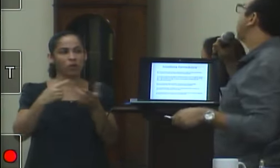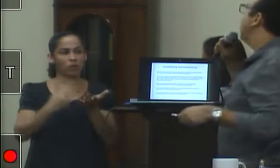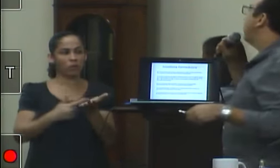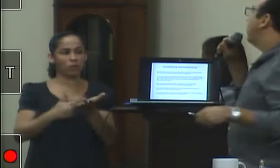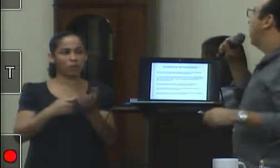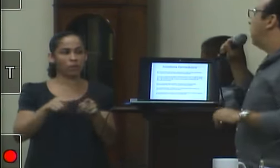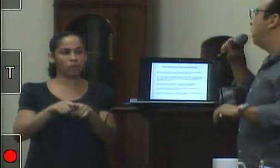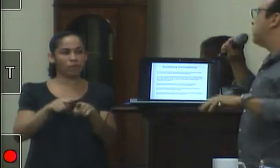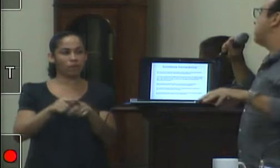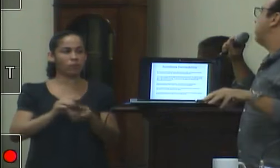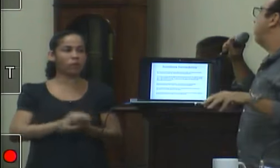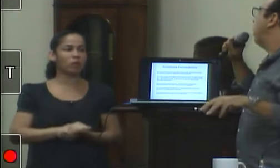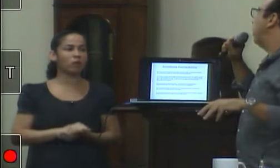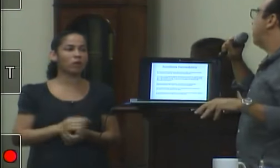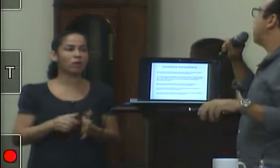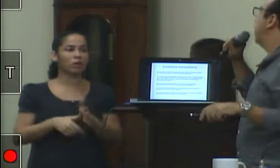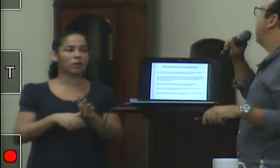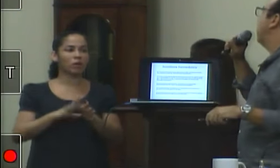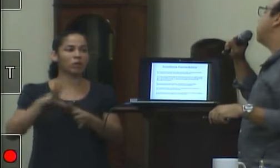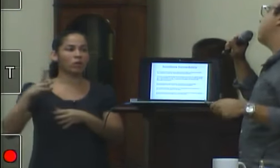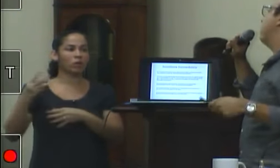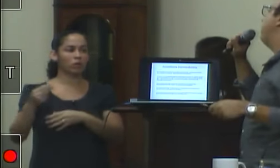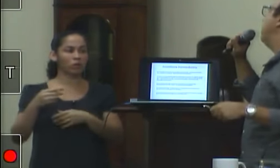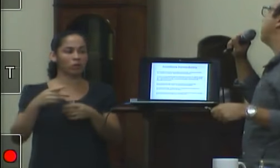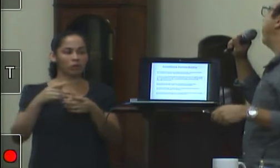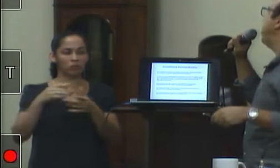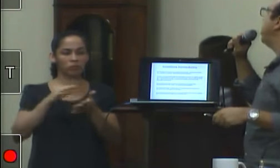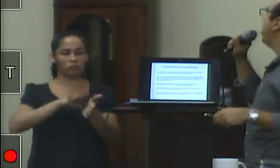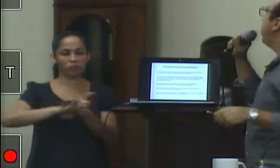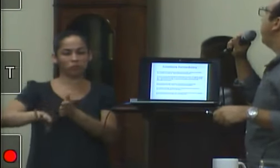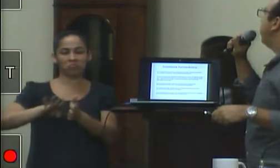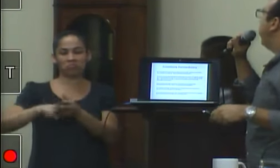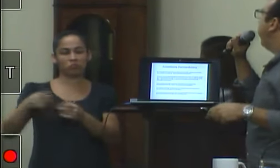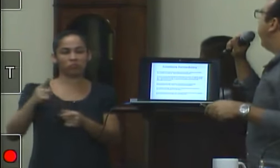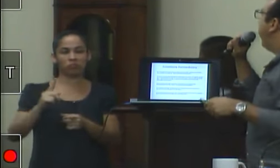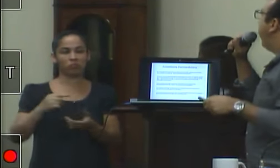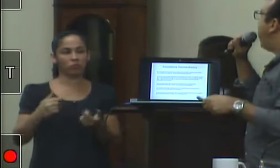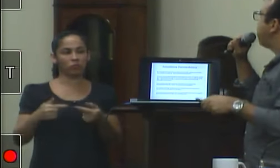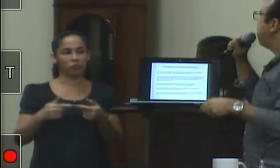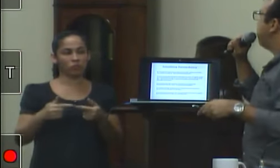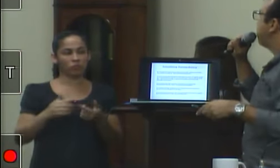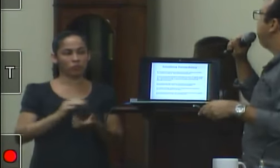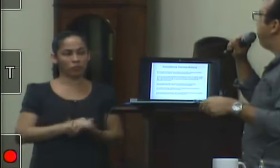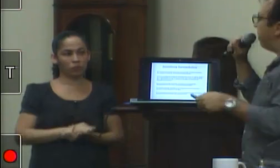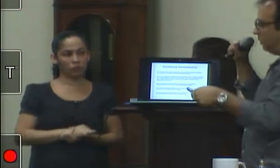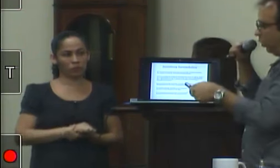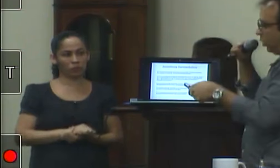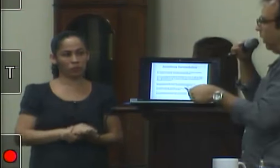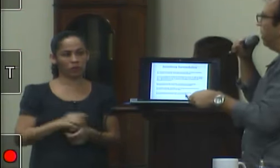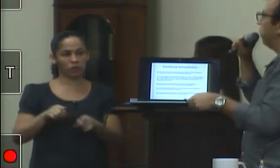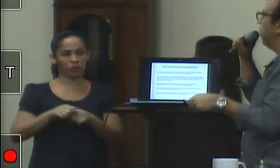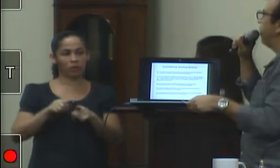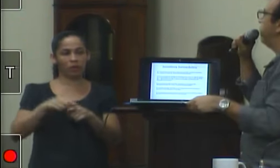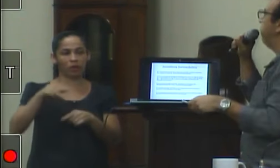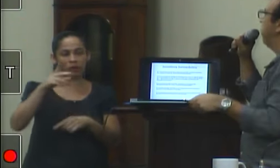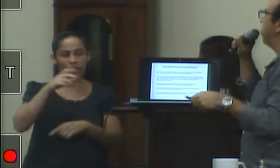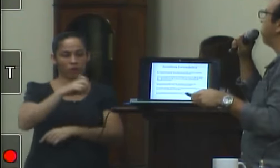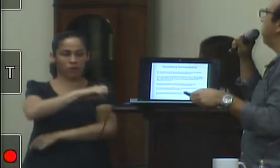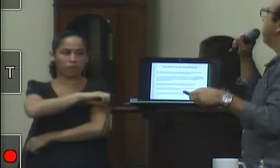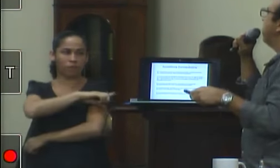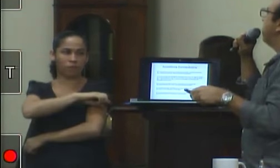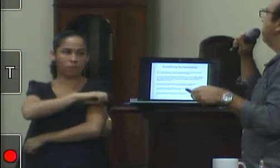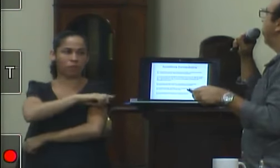confirmadas. Ambas foram descartadas, felizmente. É, assistência farmacêutica, né, nós